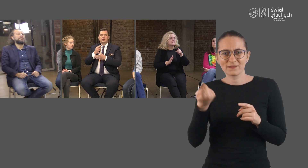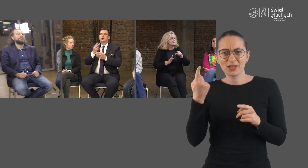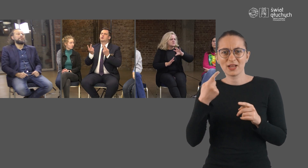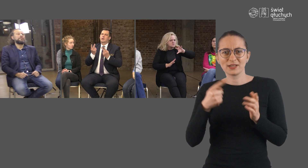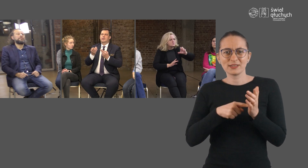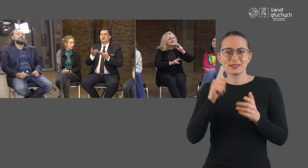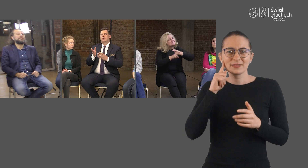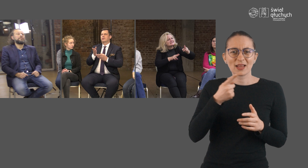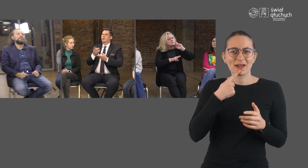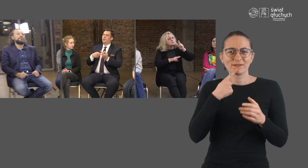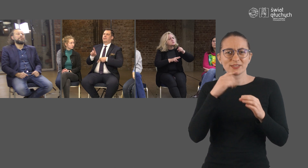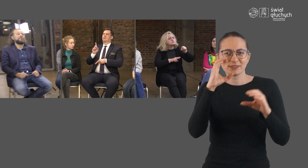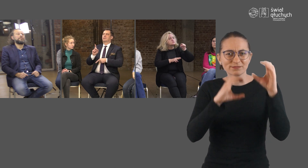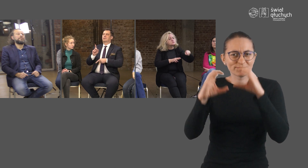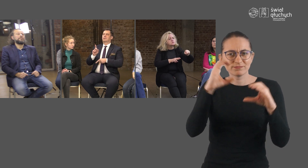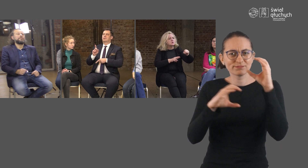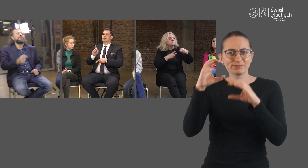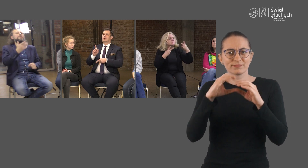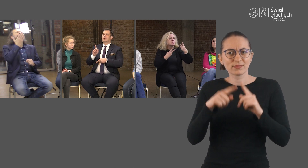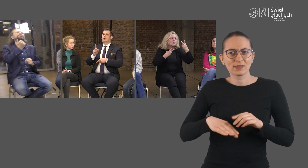głuchych szuka takiego